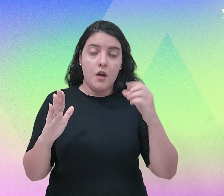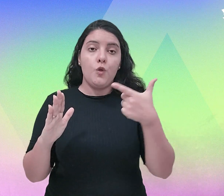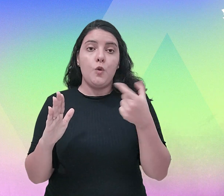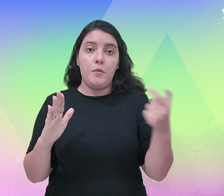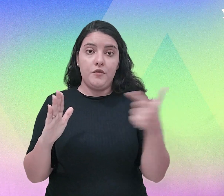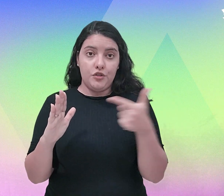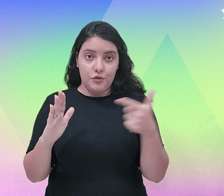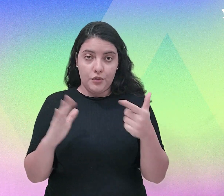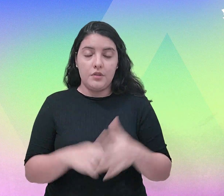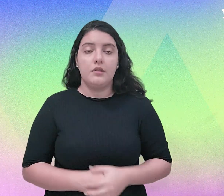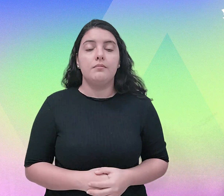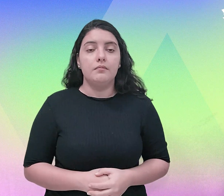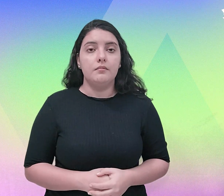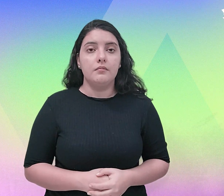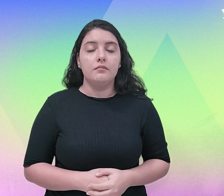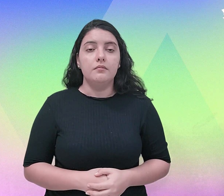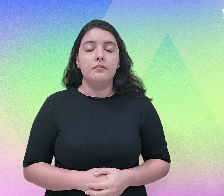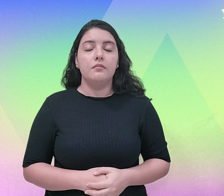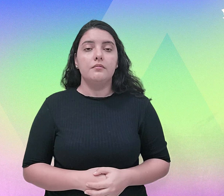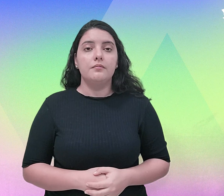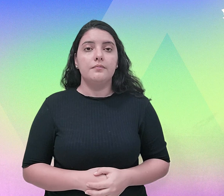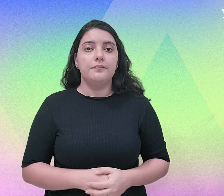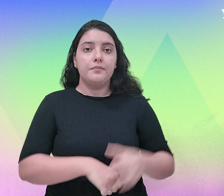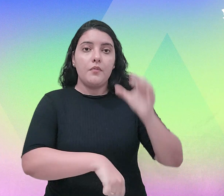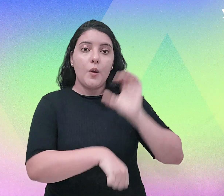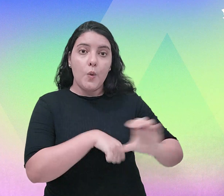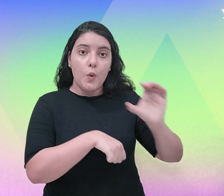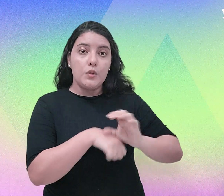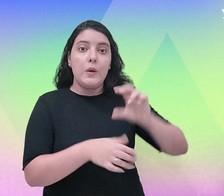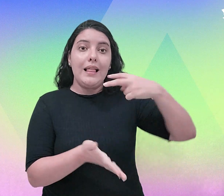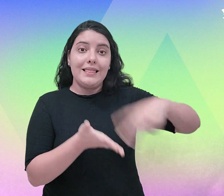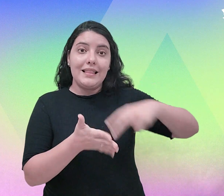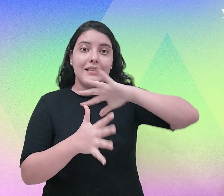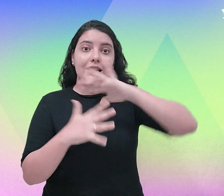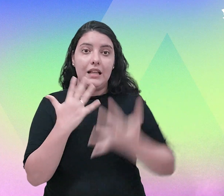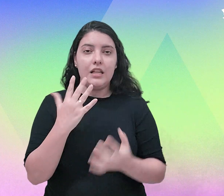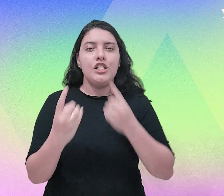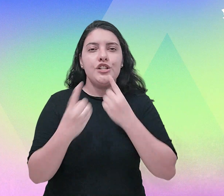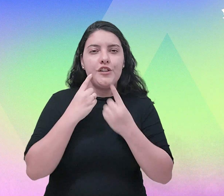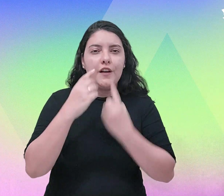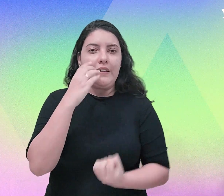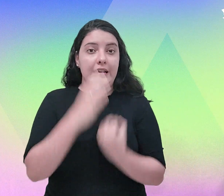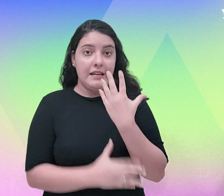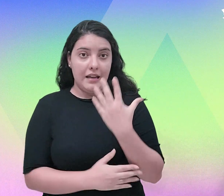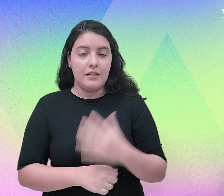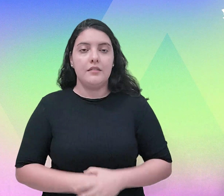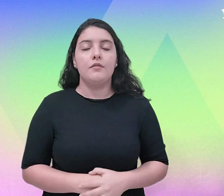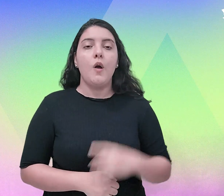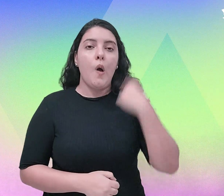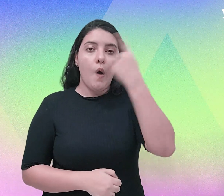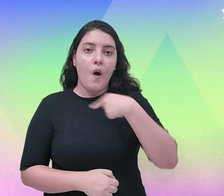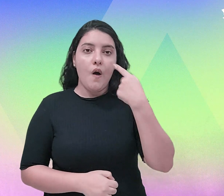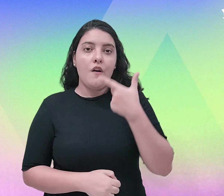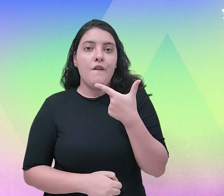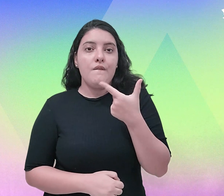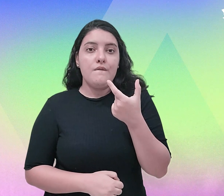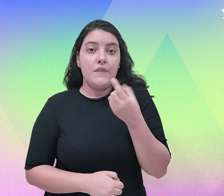2022 o curso dança e libras um diálogo para criação carga horária 30 horas